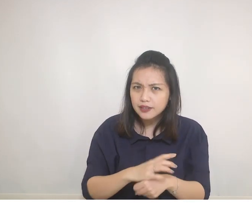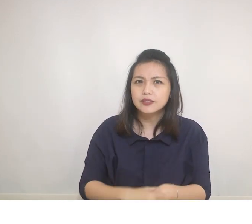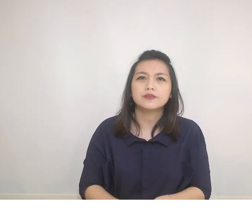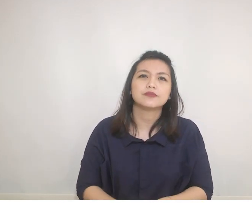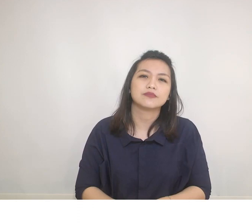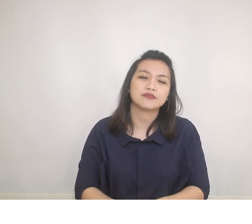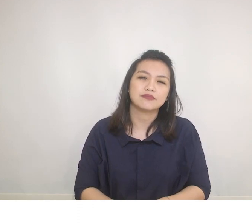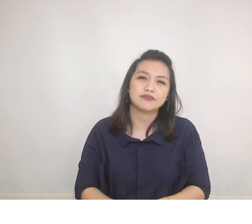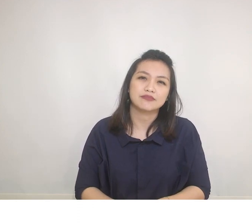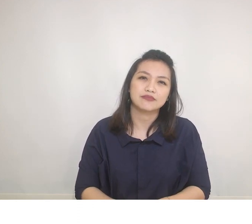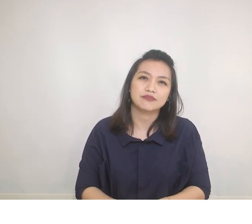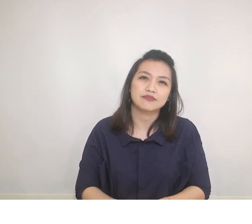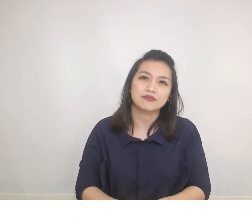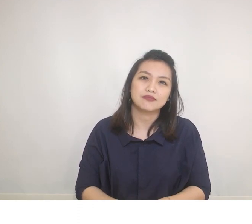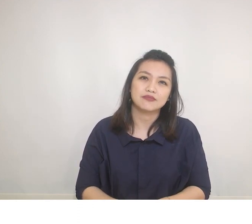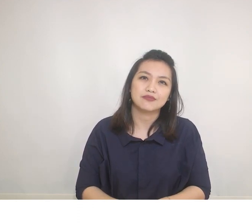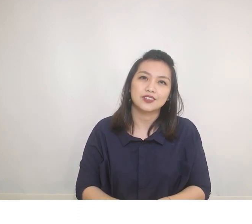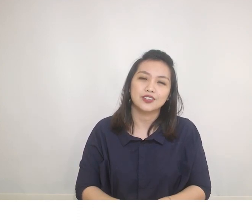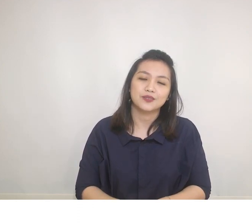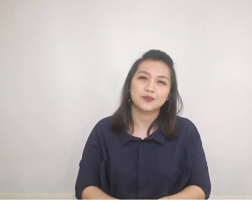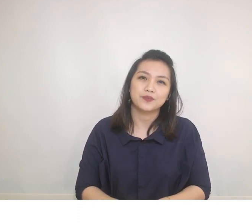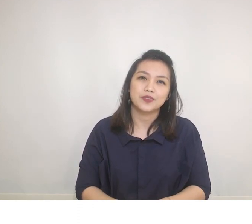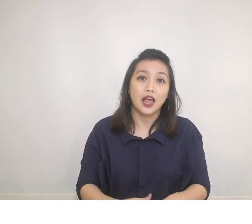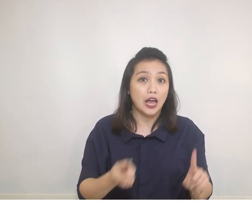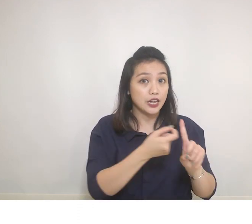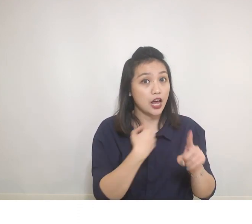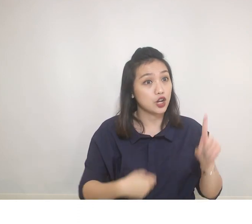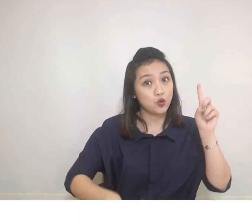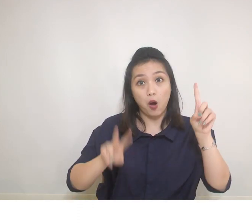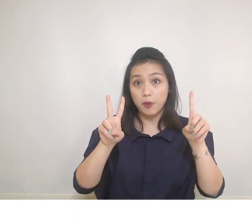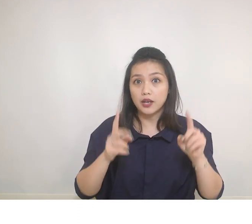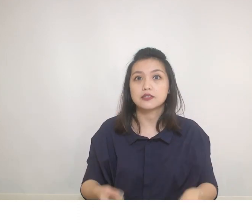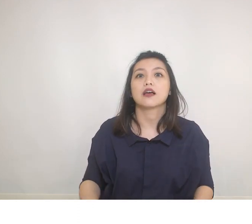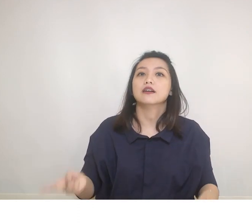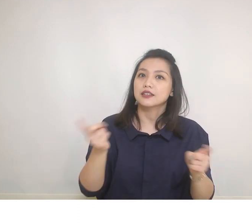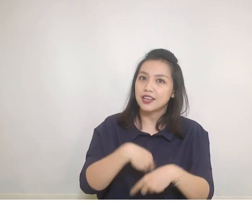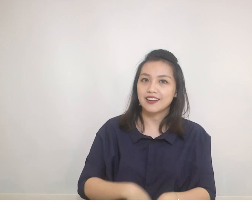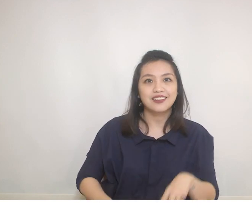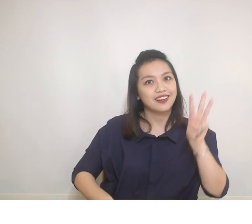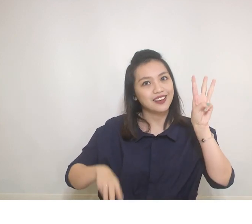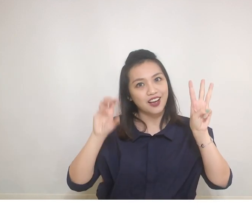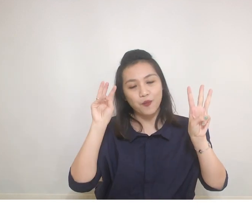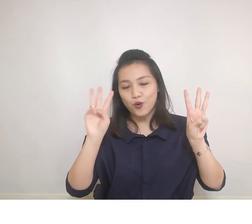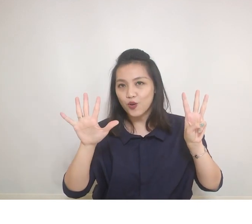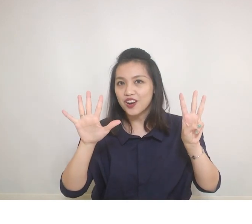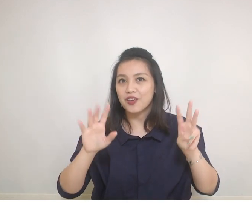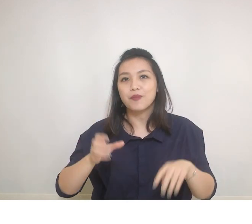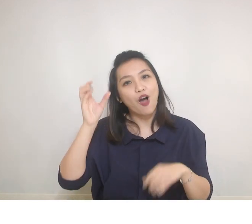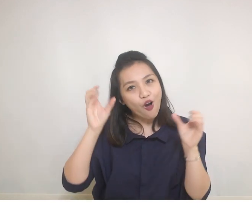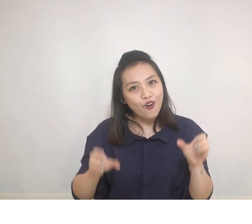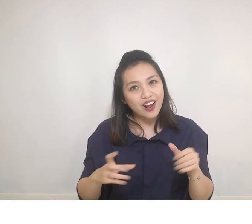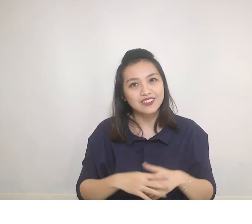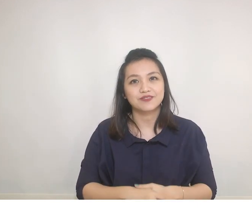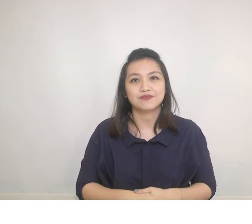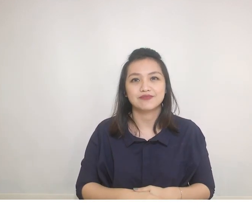ternyata lebih kalian dengan rumah yang juga ada sekarang. Tanpa risiko, benar ya? Iya, betul. Betul, Bu. Dan Anda lebih punya banyak waktu kalau